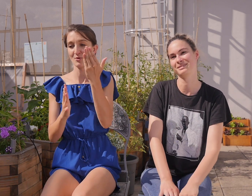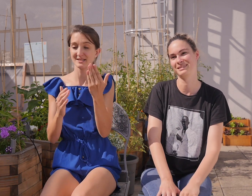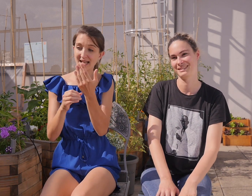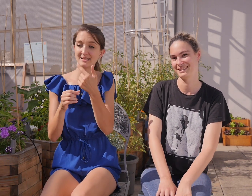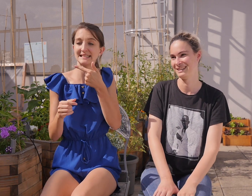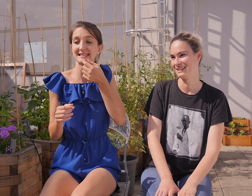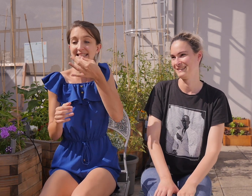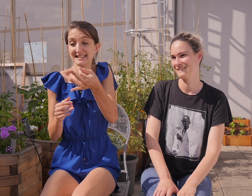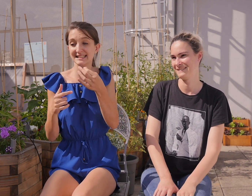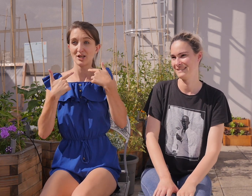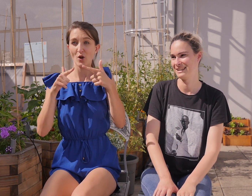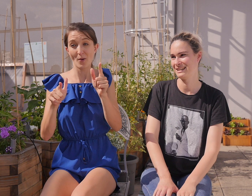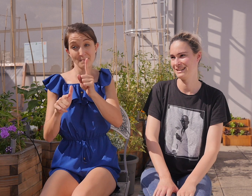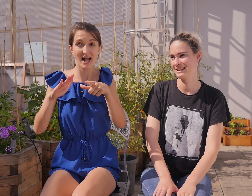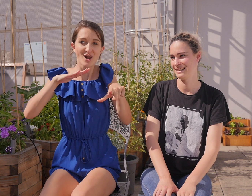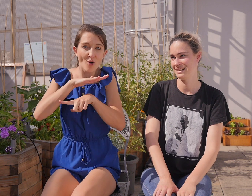langues.